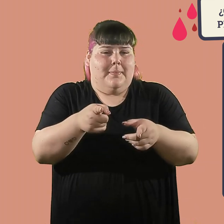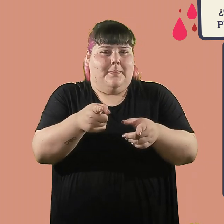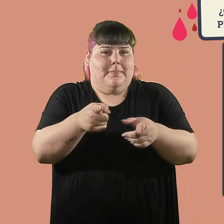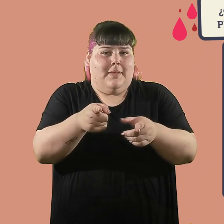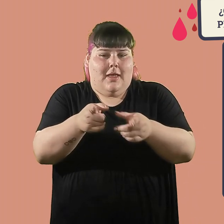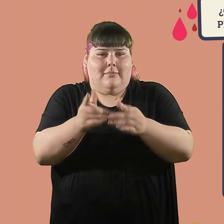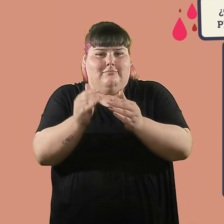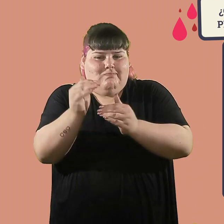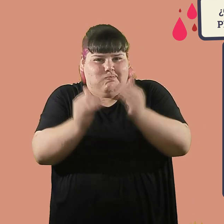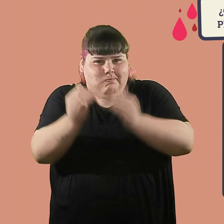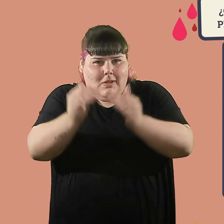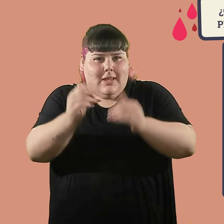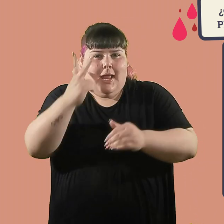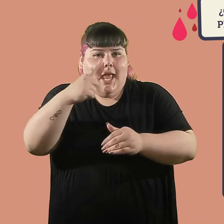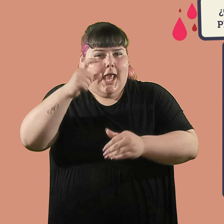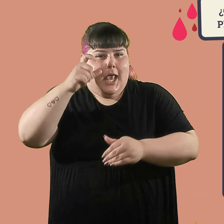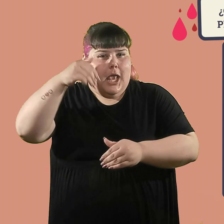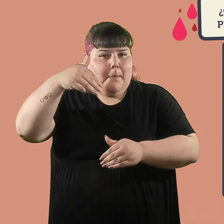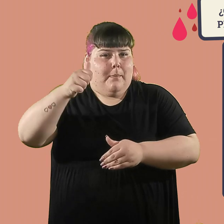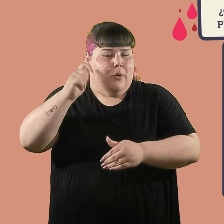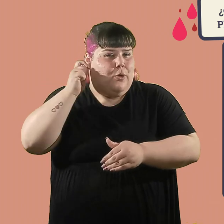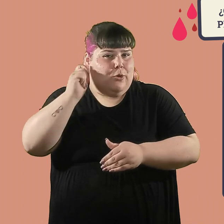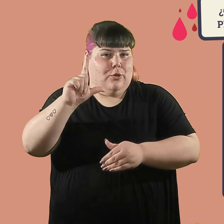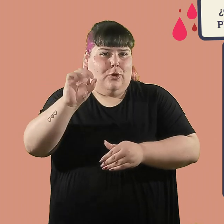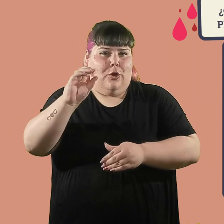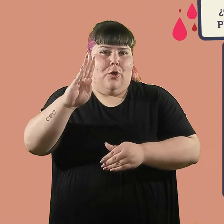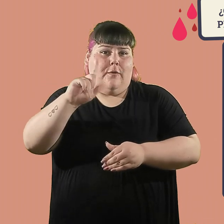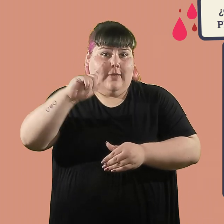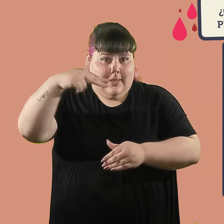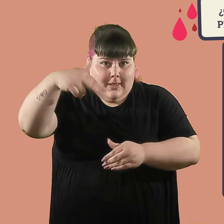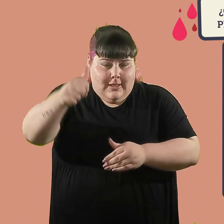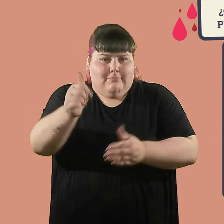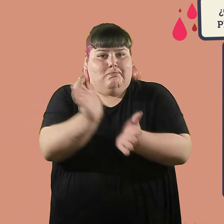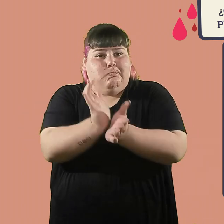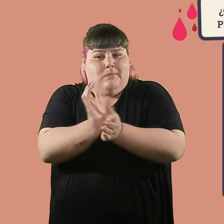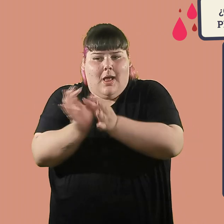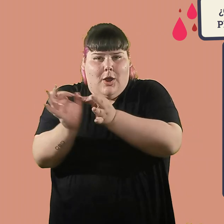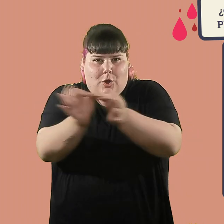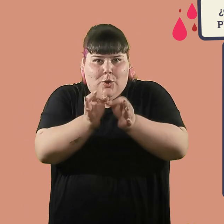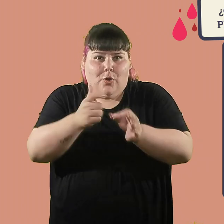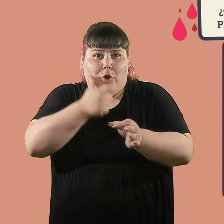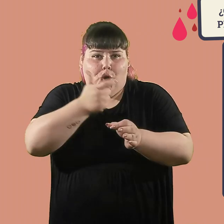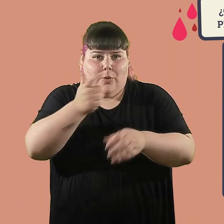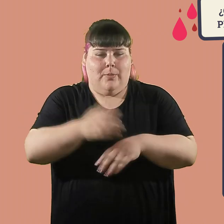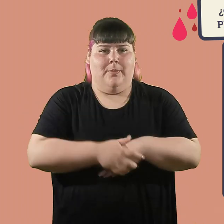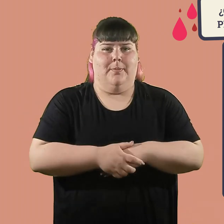del donante y también permite conocer los niveles de hemoglobina.